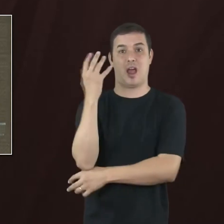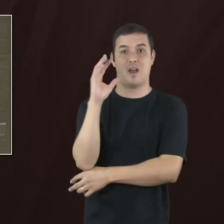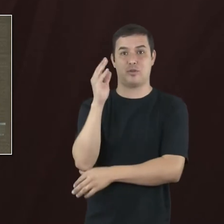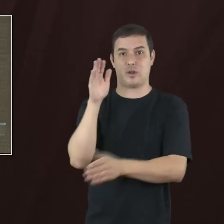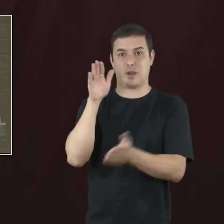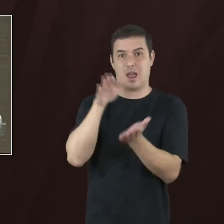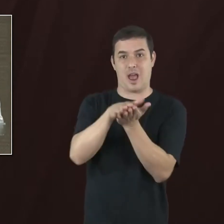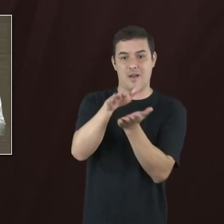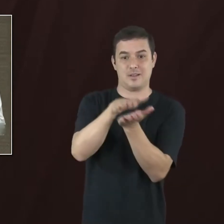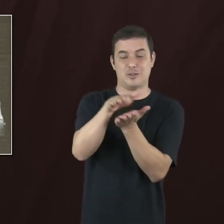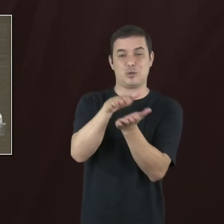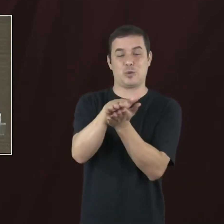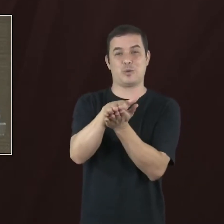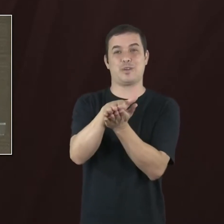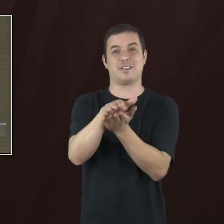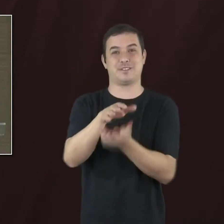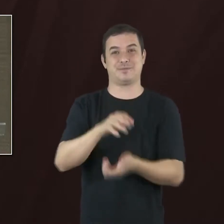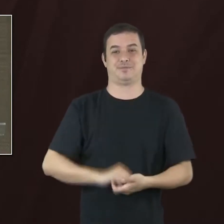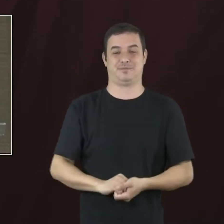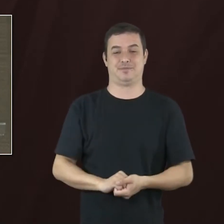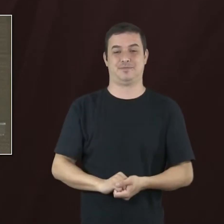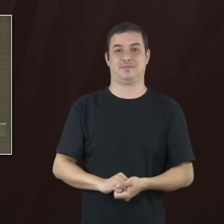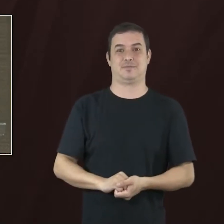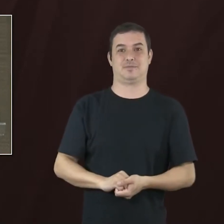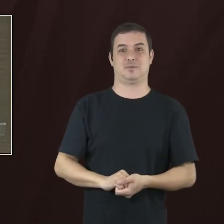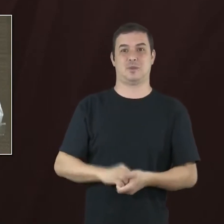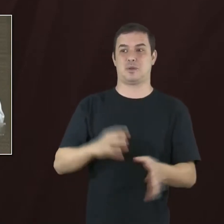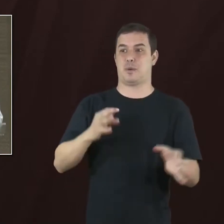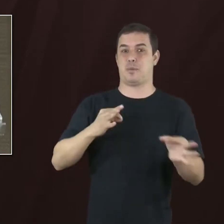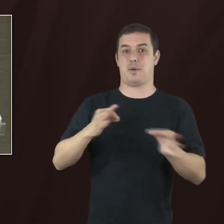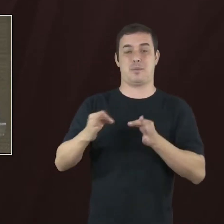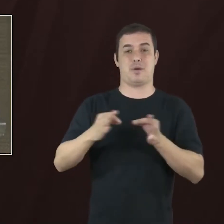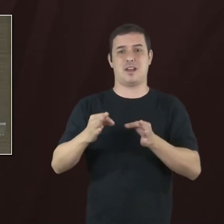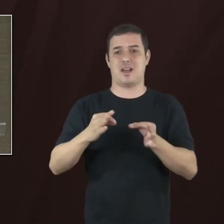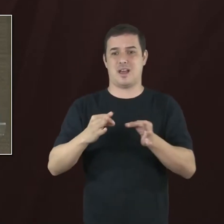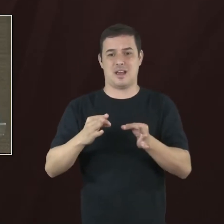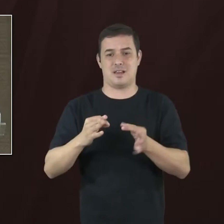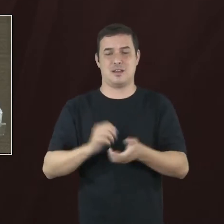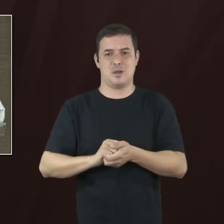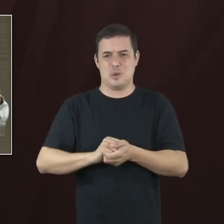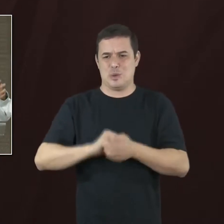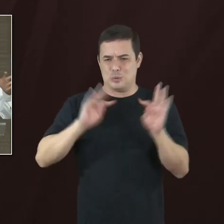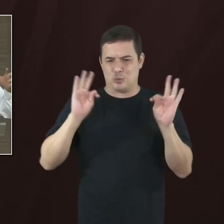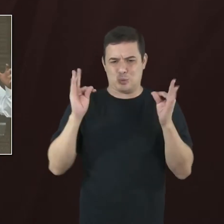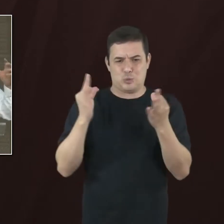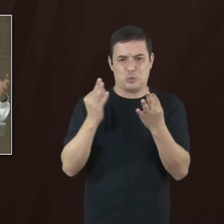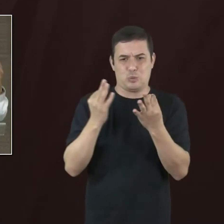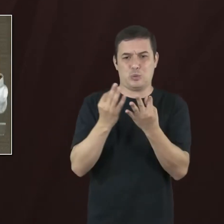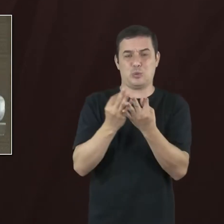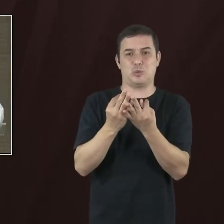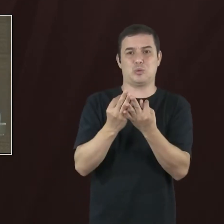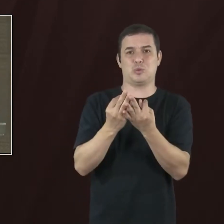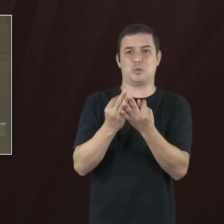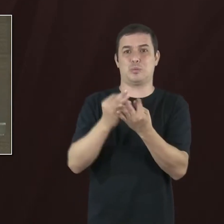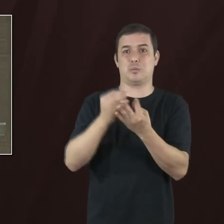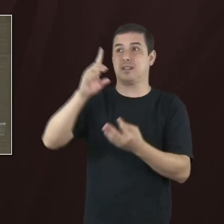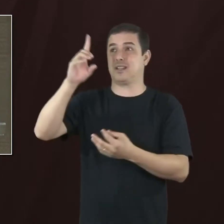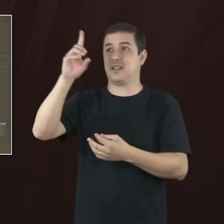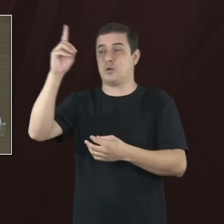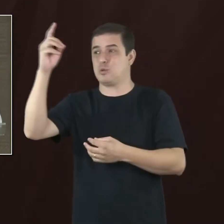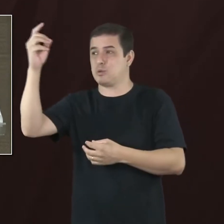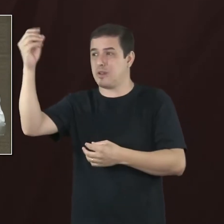Isso mostra, queridos irmãos, nós precisamos preparar as nossas ferramentas também para receber a grande bênção da